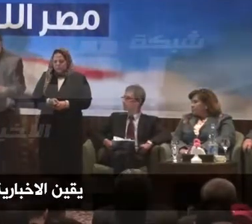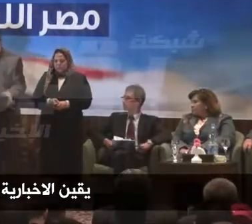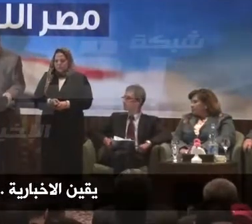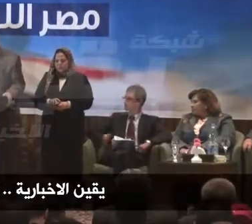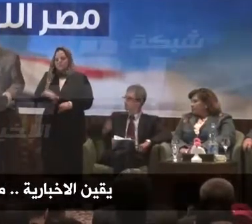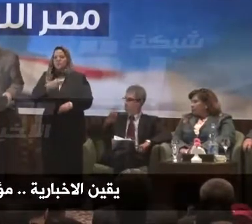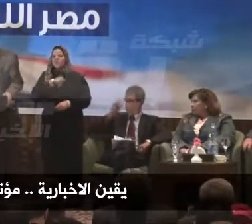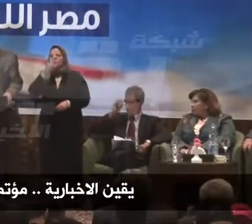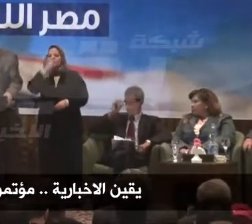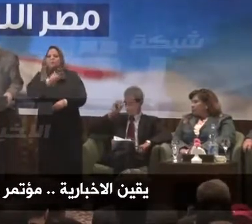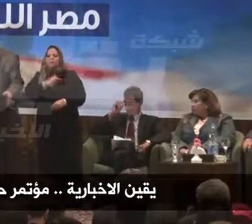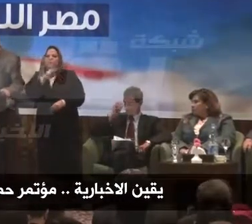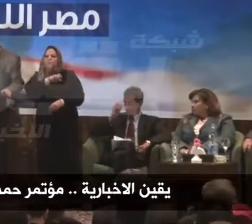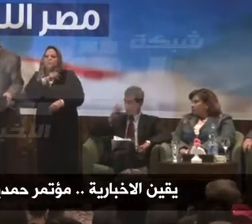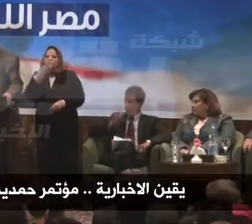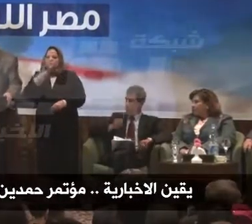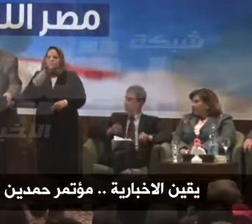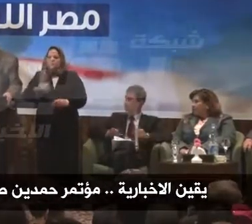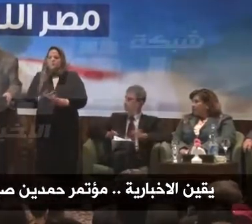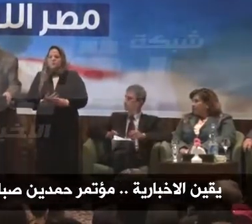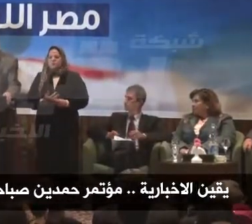بسم الله الرحمن الرحيم.